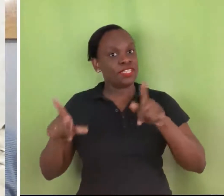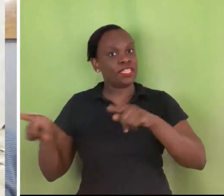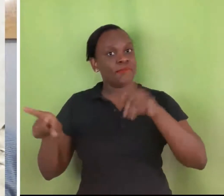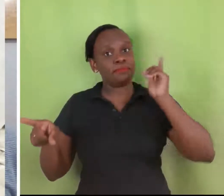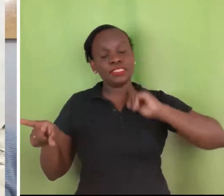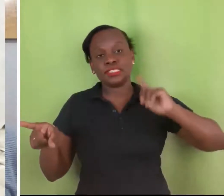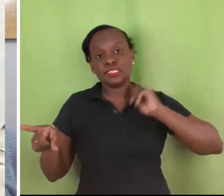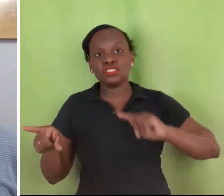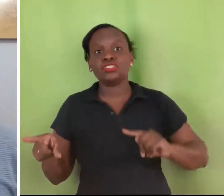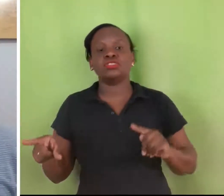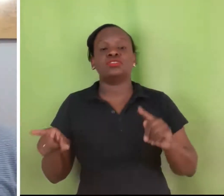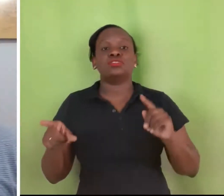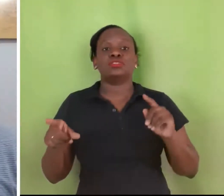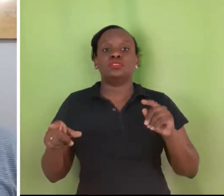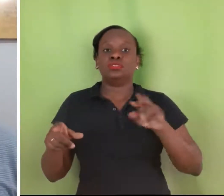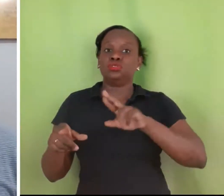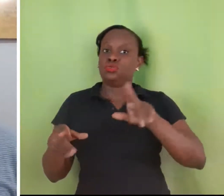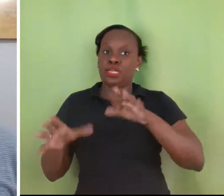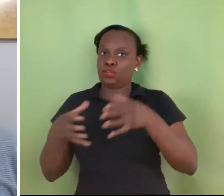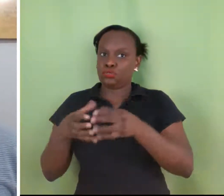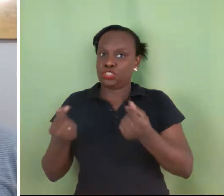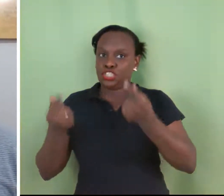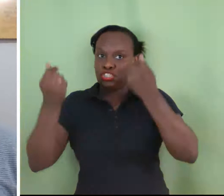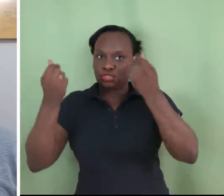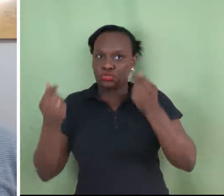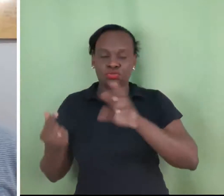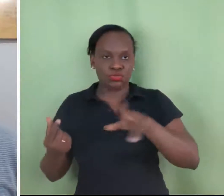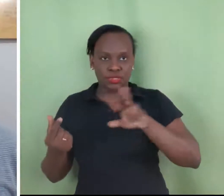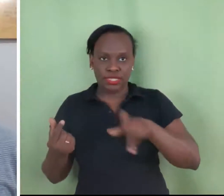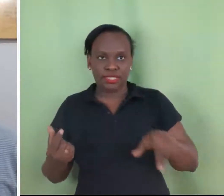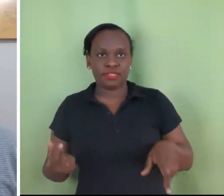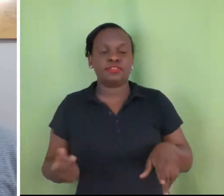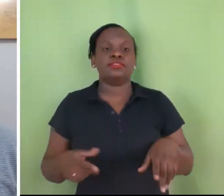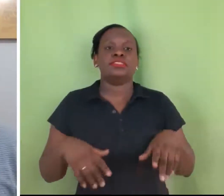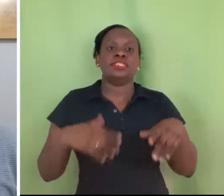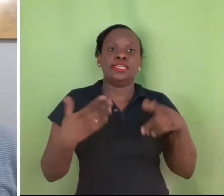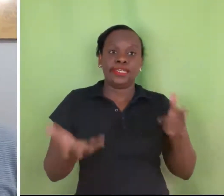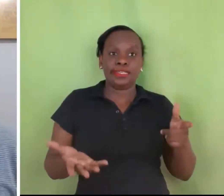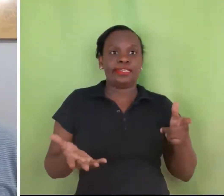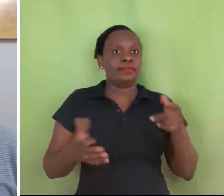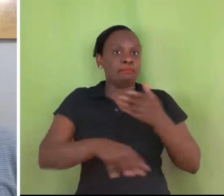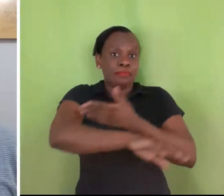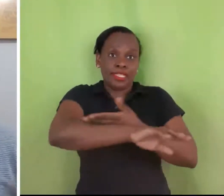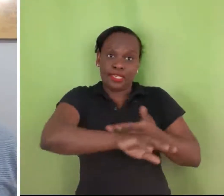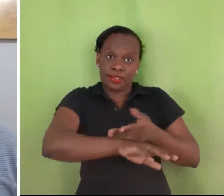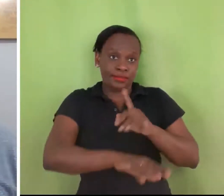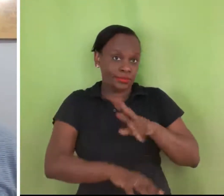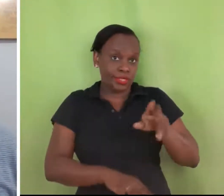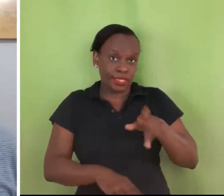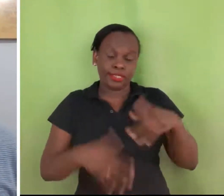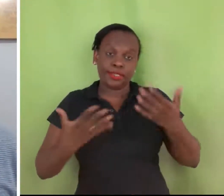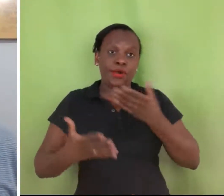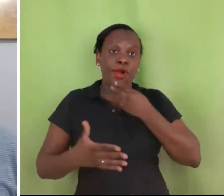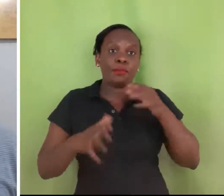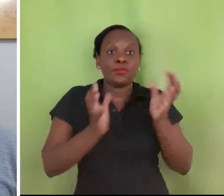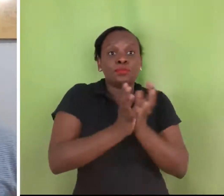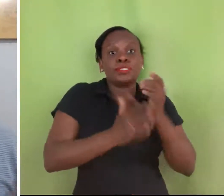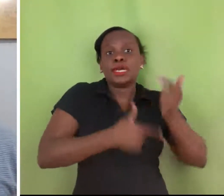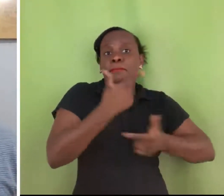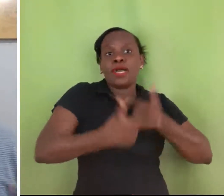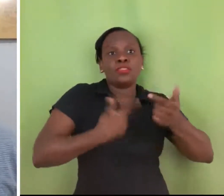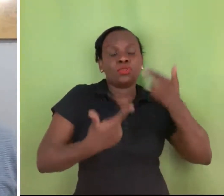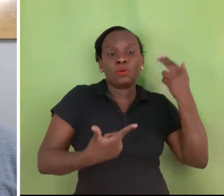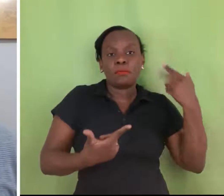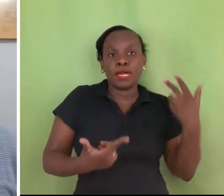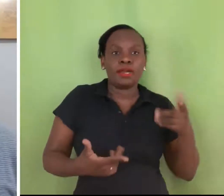lá na Conjuração Mineira, não eram das elites, não eram ricos, né? Não eram brancos, né? Então eram homens trabalhadores,